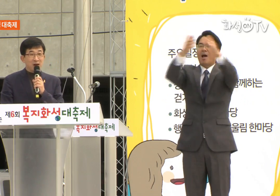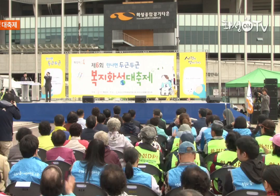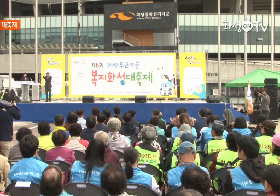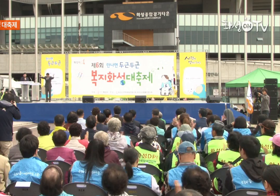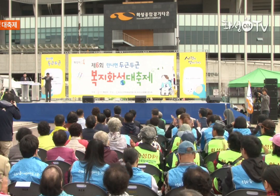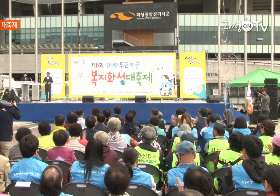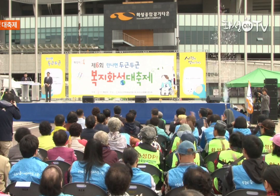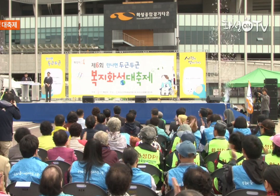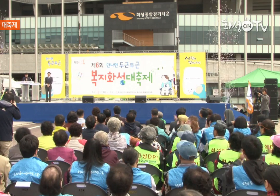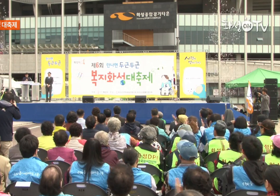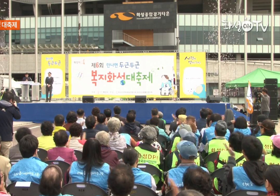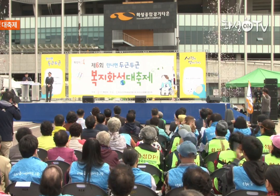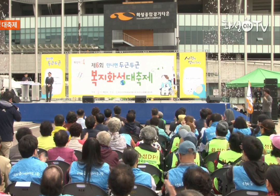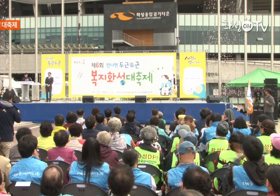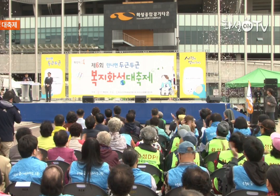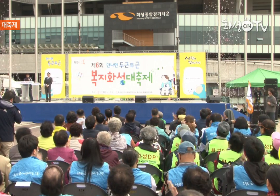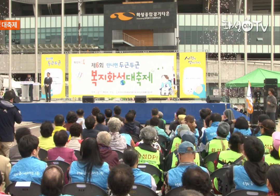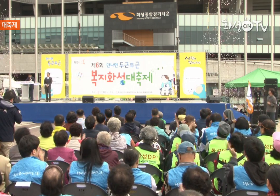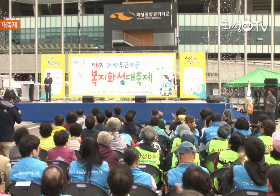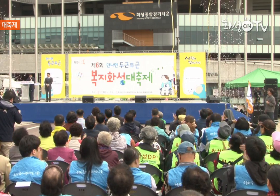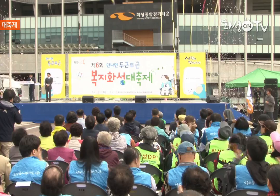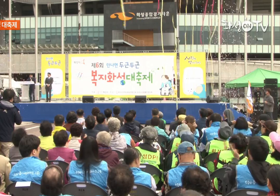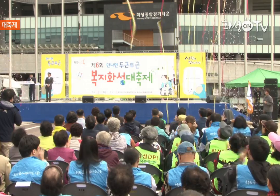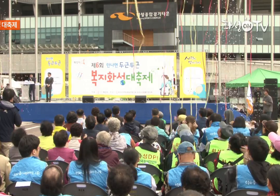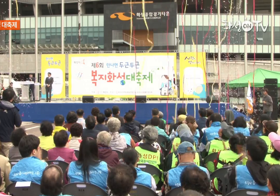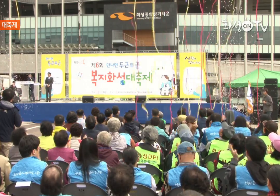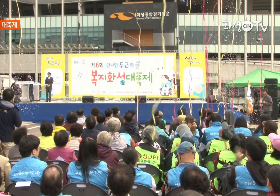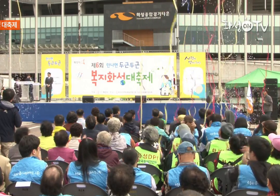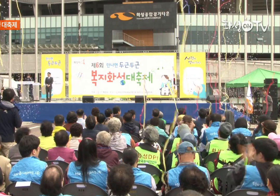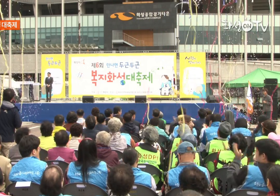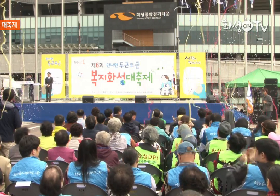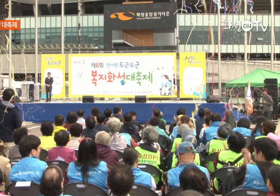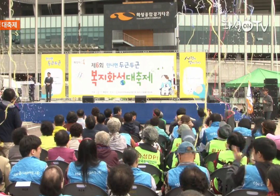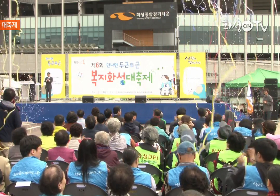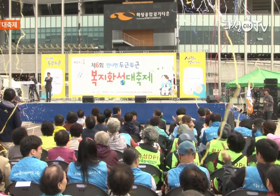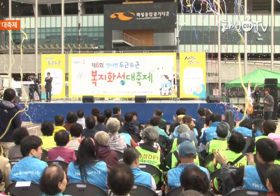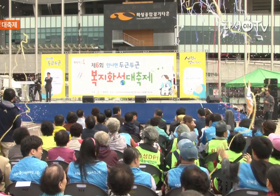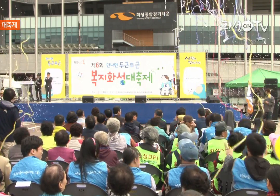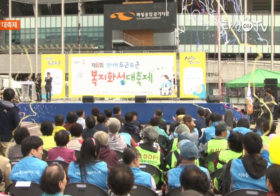시작하겠습니다.